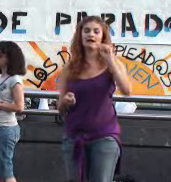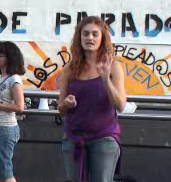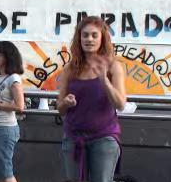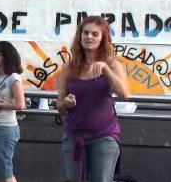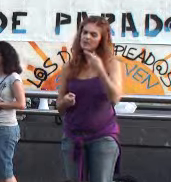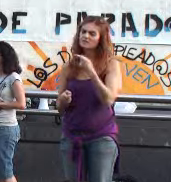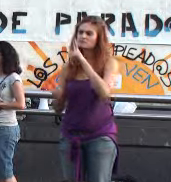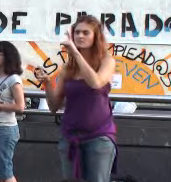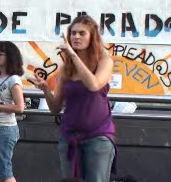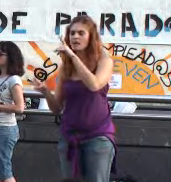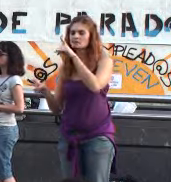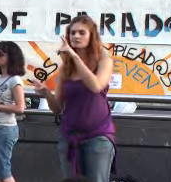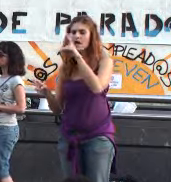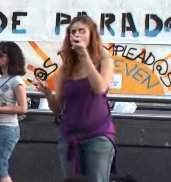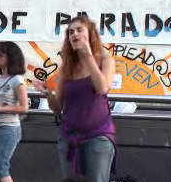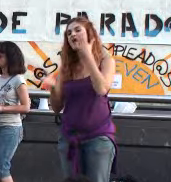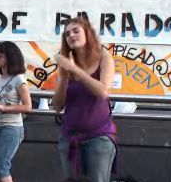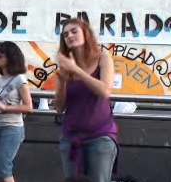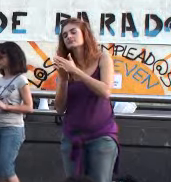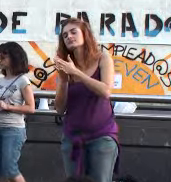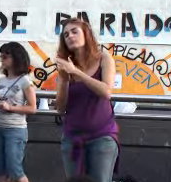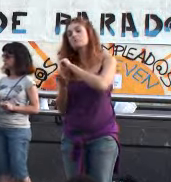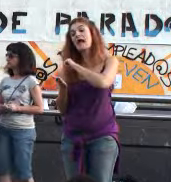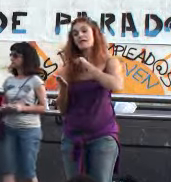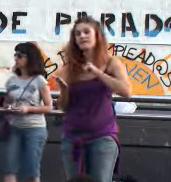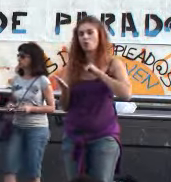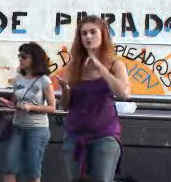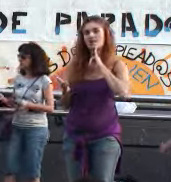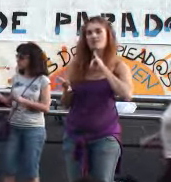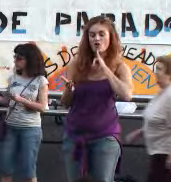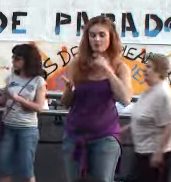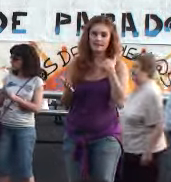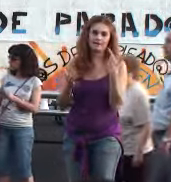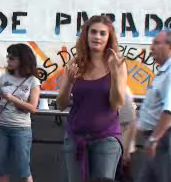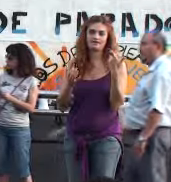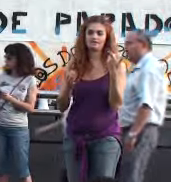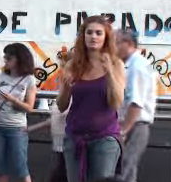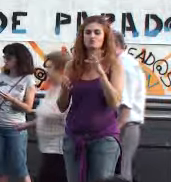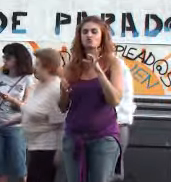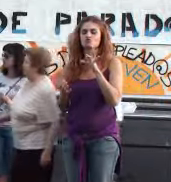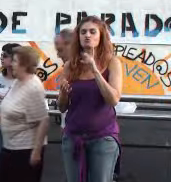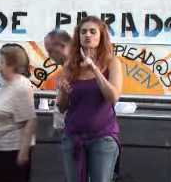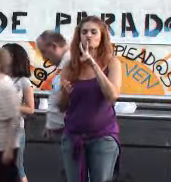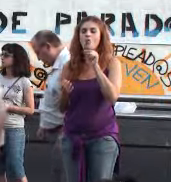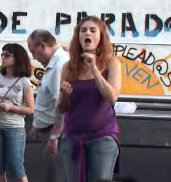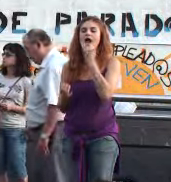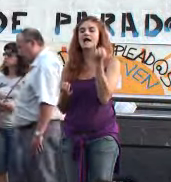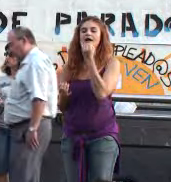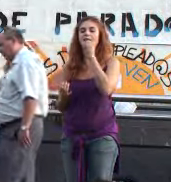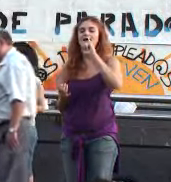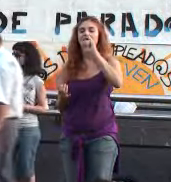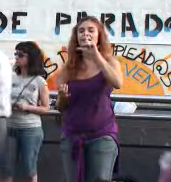particulares de idiomas, de matemáticas, de idiomas tan exóticos como swahili, bueno, se puede